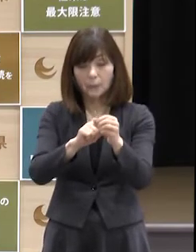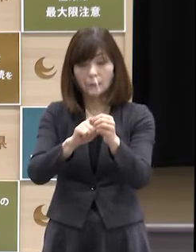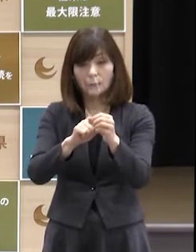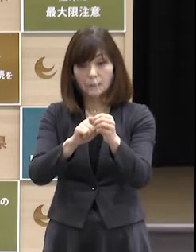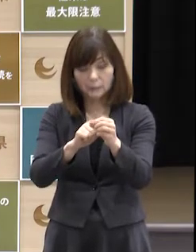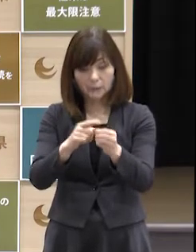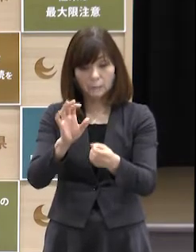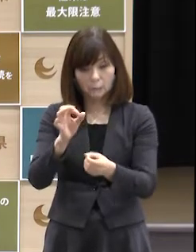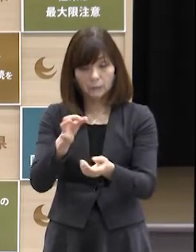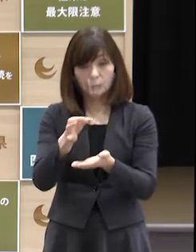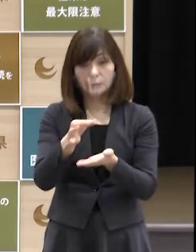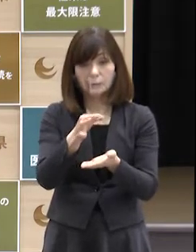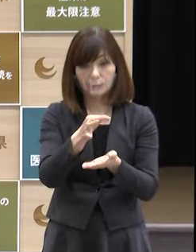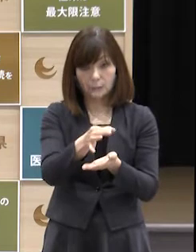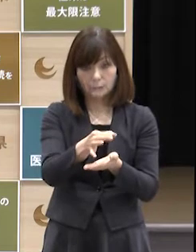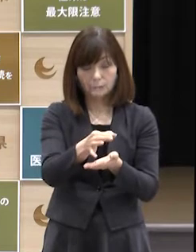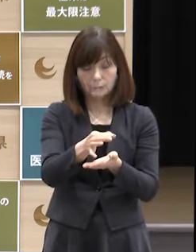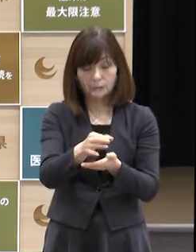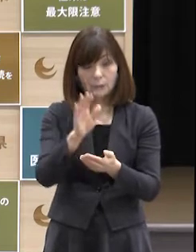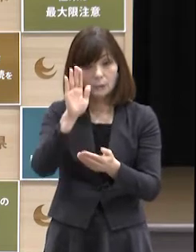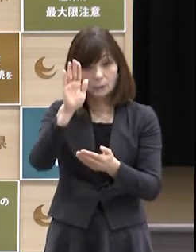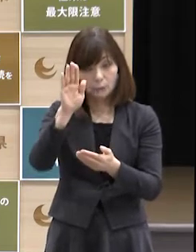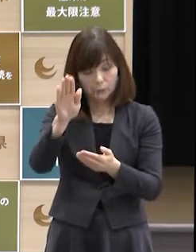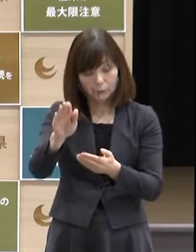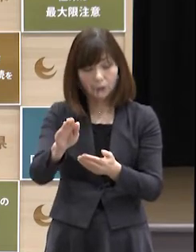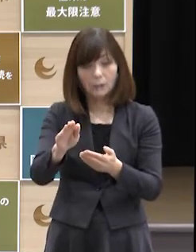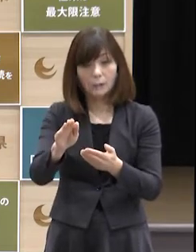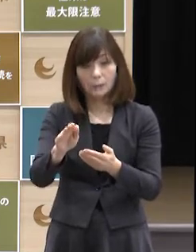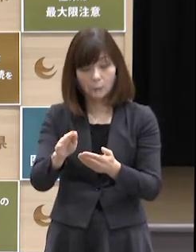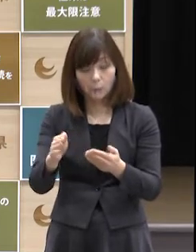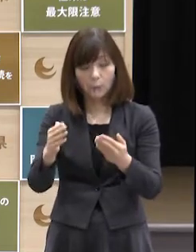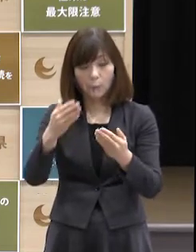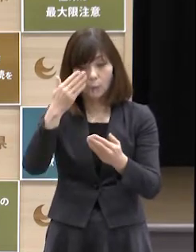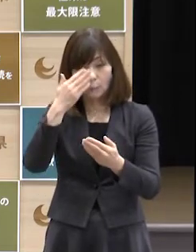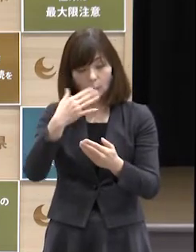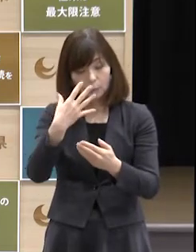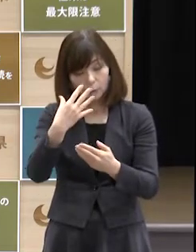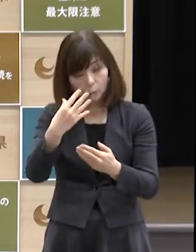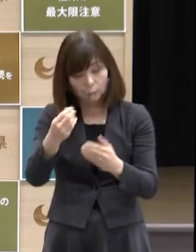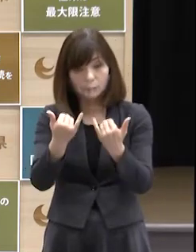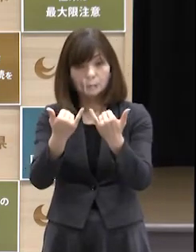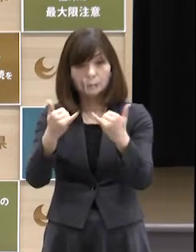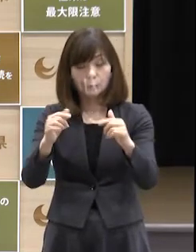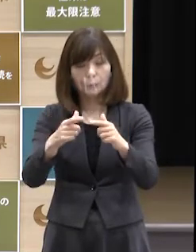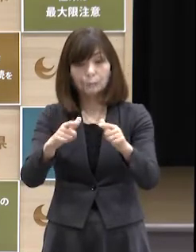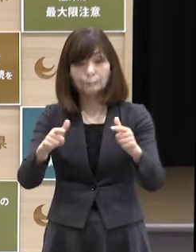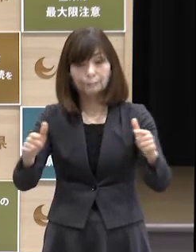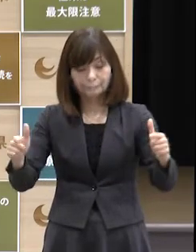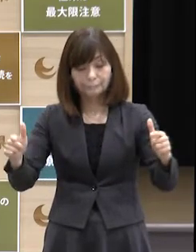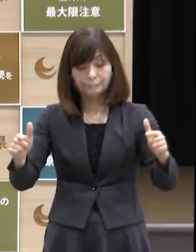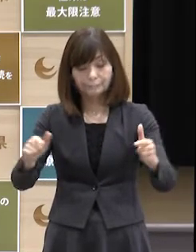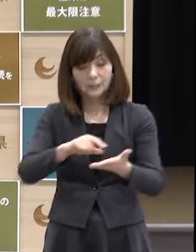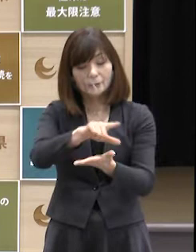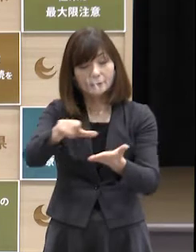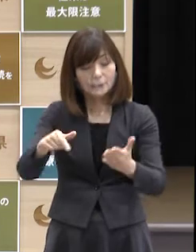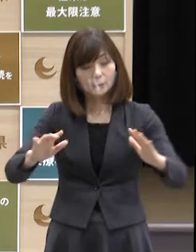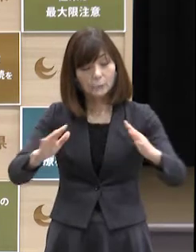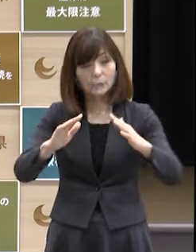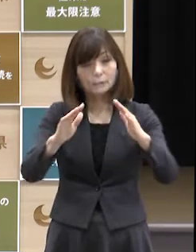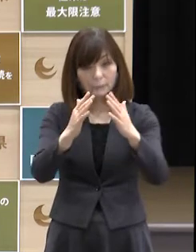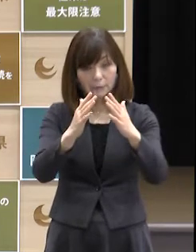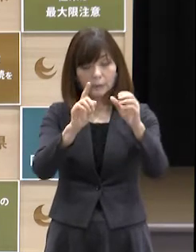。今後もですね、友ファンのさらなる拡大を図りながら、友地区の活性化を投資していくように取り組んでいきたいと思